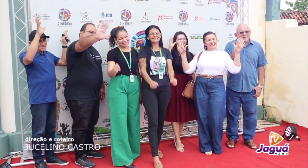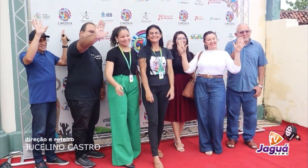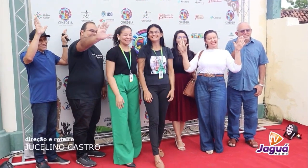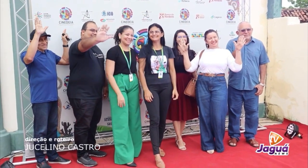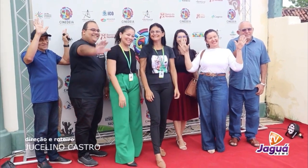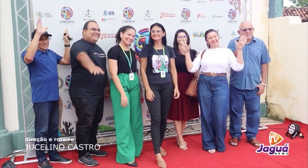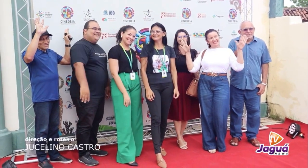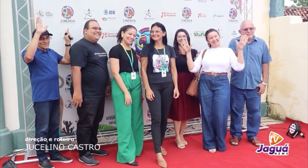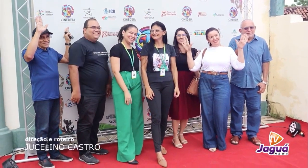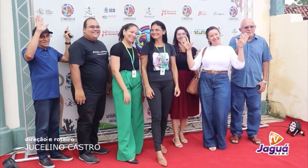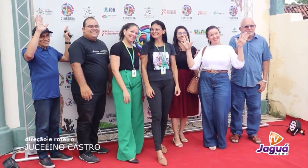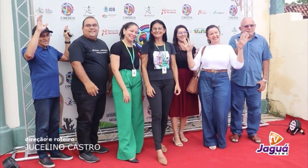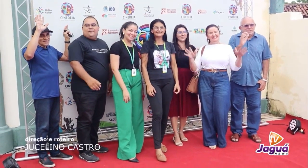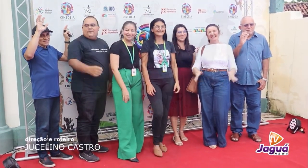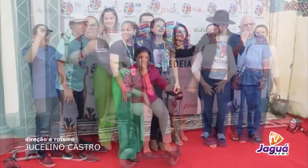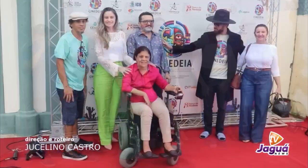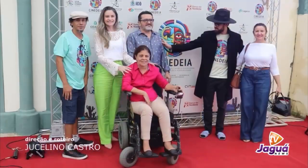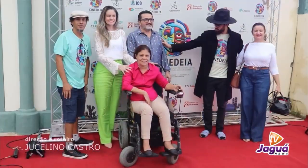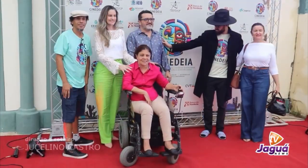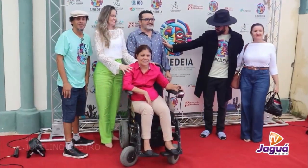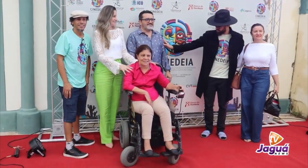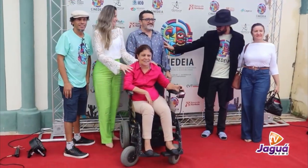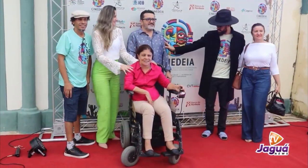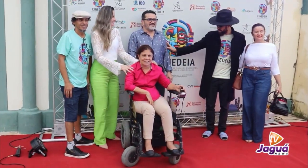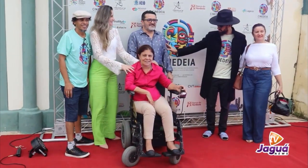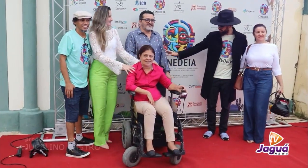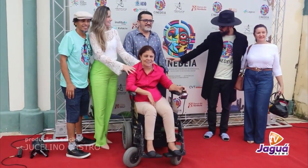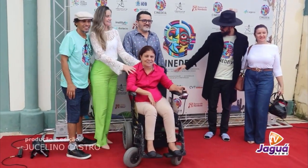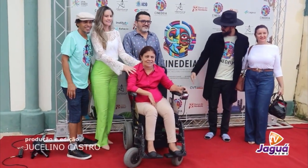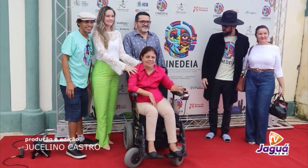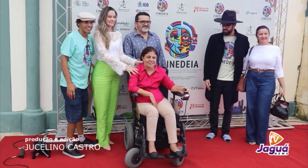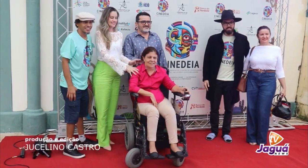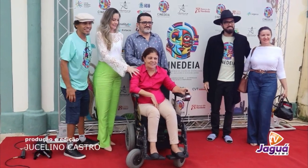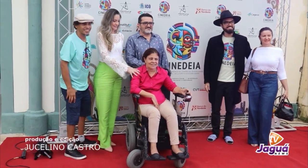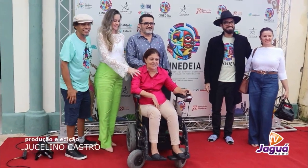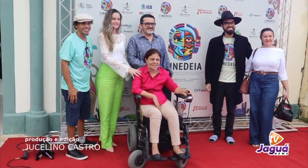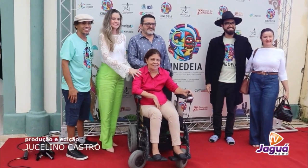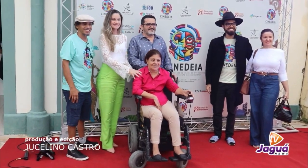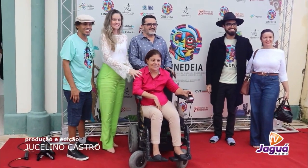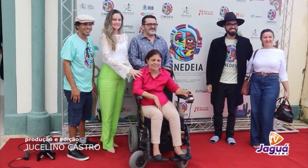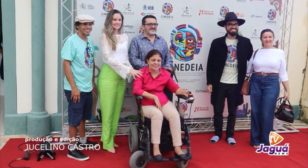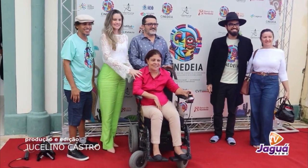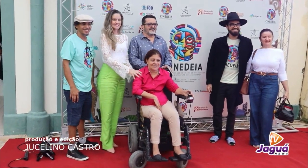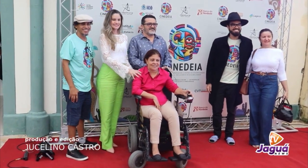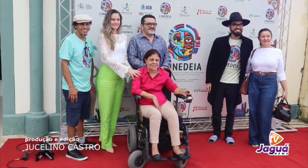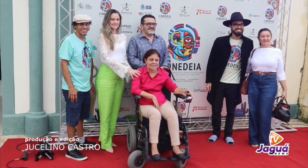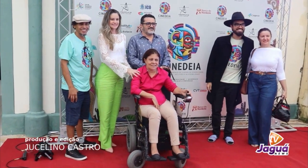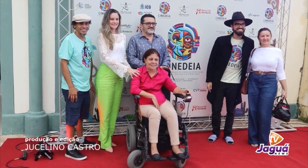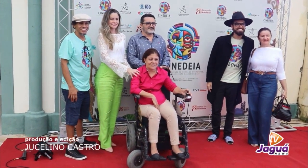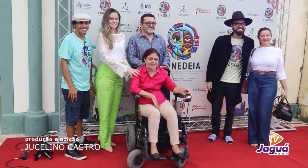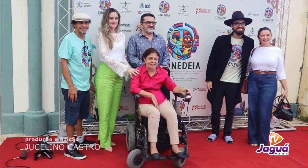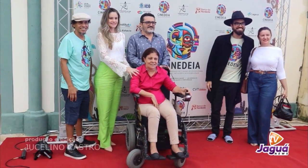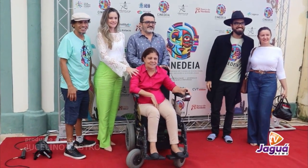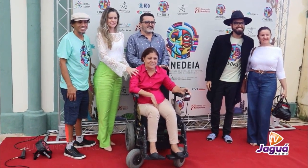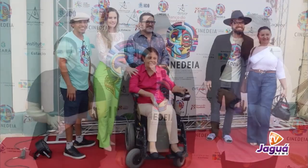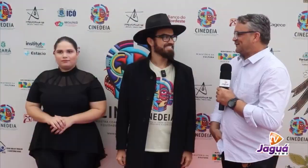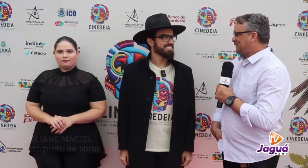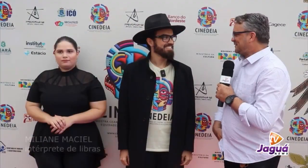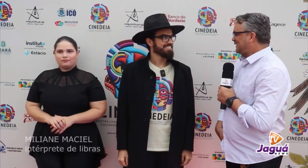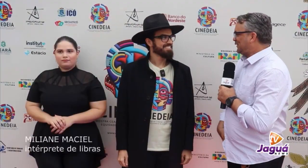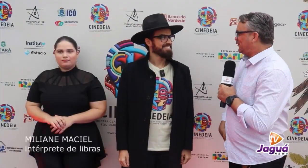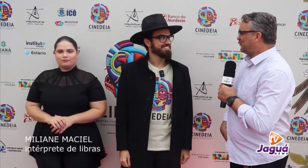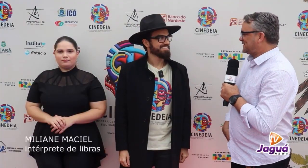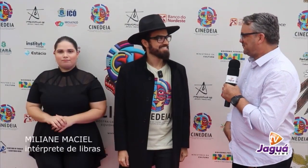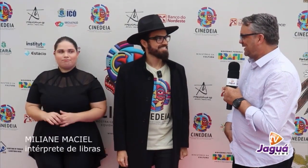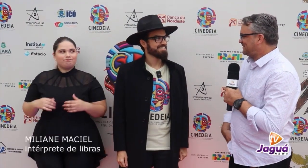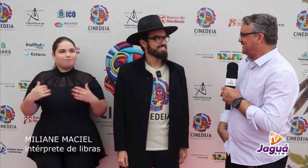à promoção do cinema inclusivo, chega a Limoeiro do Norte nos dias 21 e 22 de fevereiro de 2024. Nós